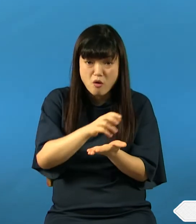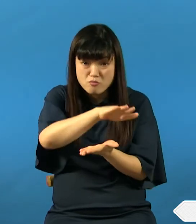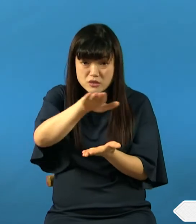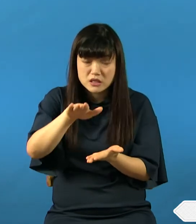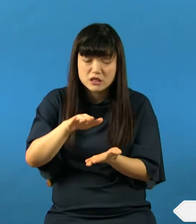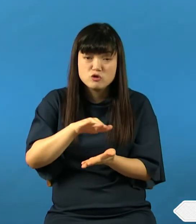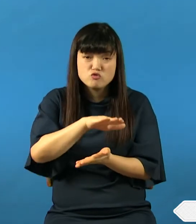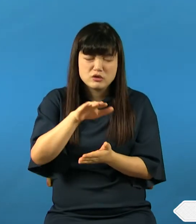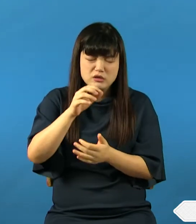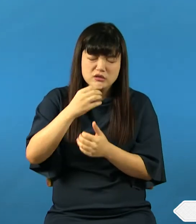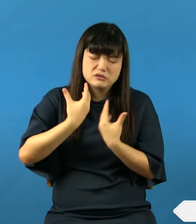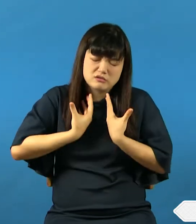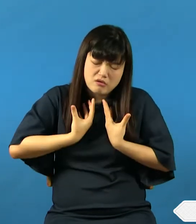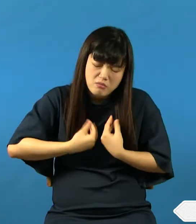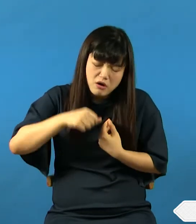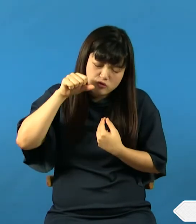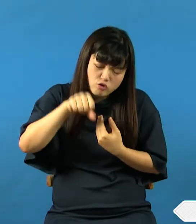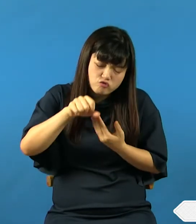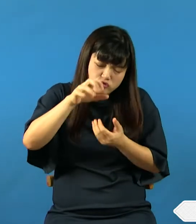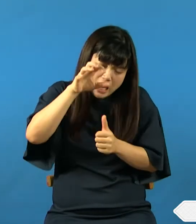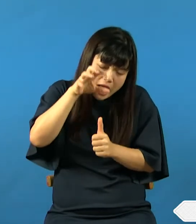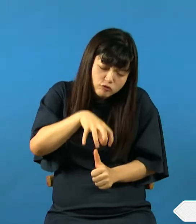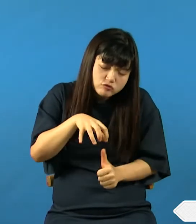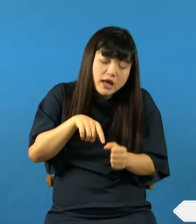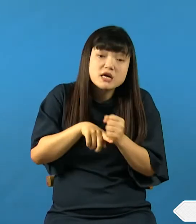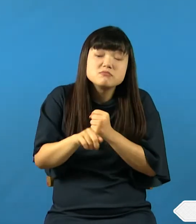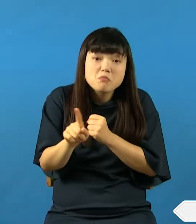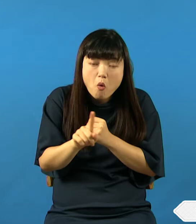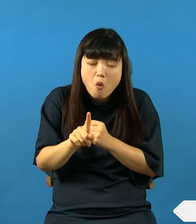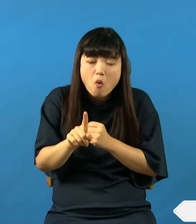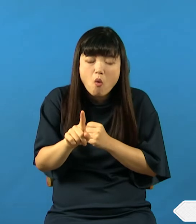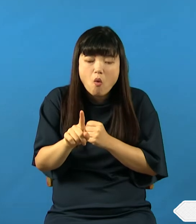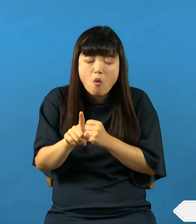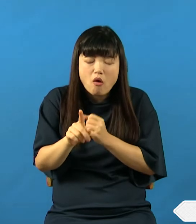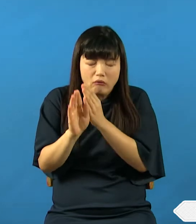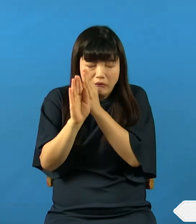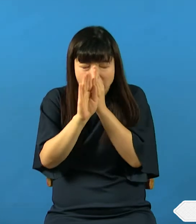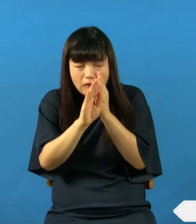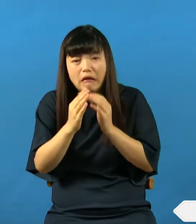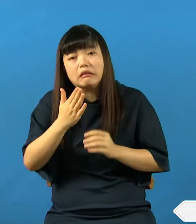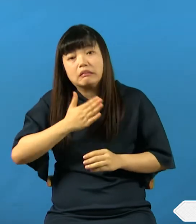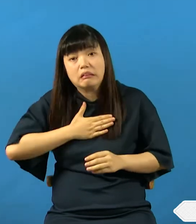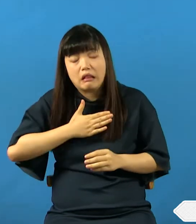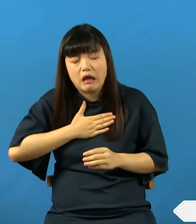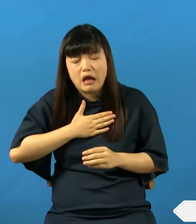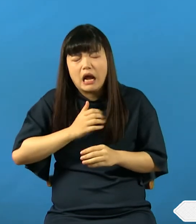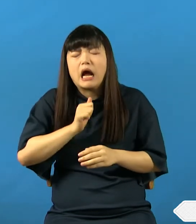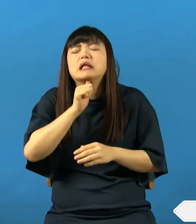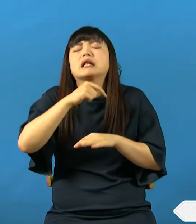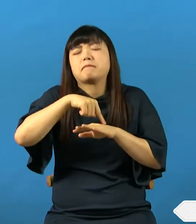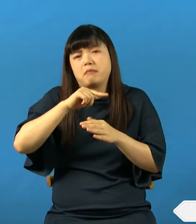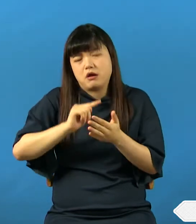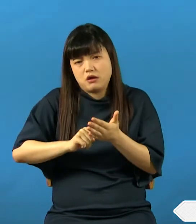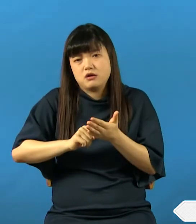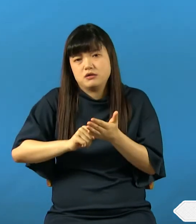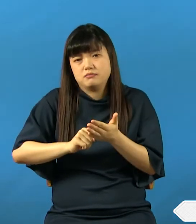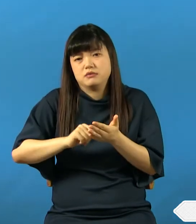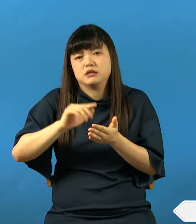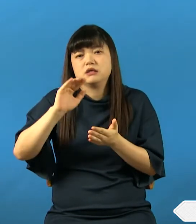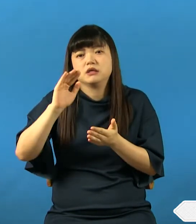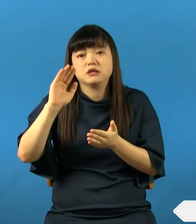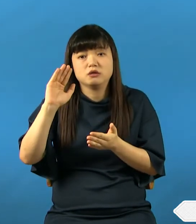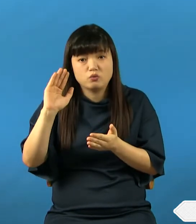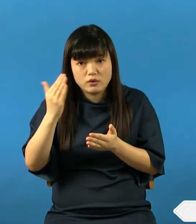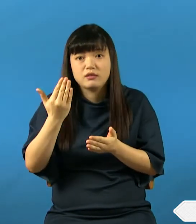율법이 우리를 절망과 저주 아래 가둔다 하는 말은 다른 말로 하면 우리로 하여금 가난한 심령이 되게 한다,